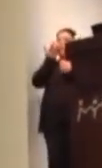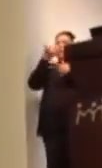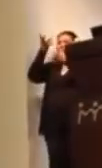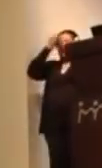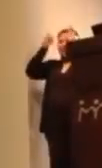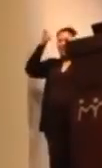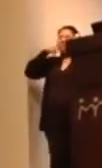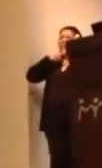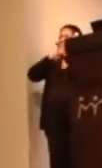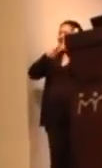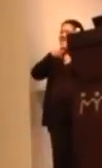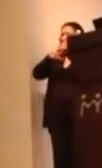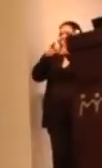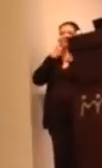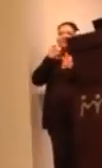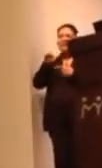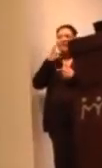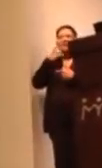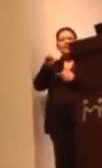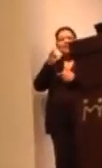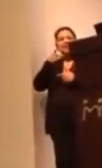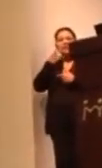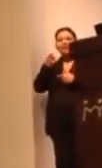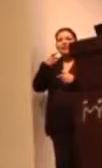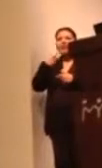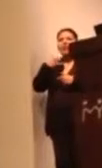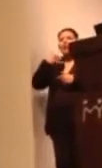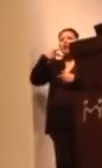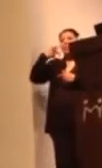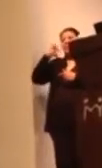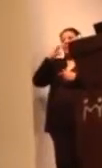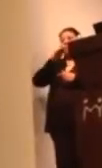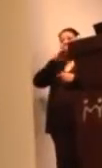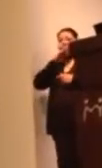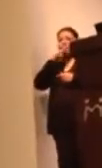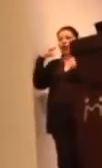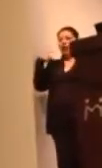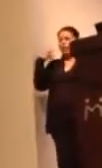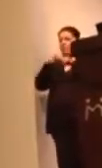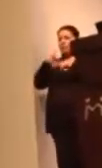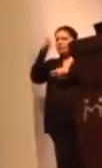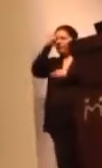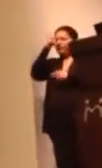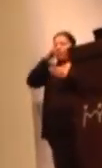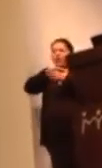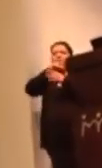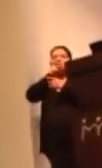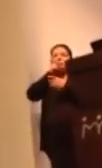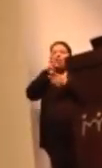ganitas y estoy aquí tratando y pues resulta que mi mamá, la maestra, mi papá, todo el